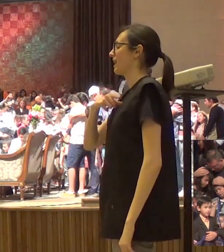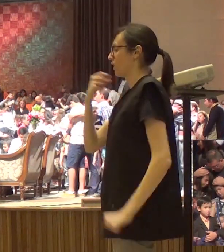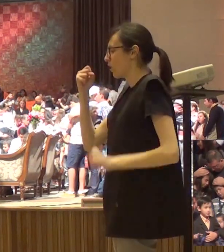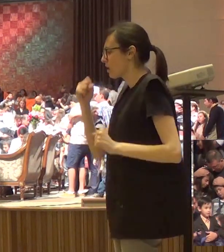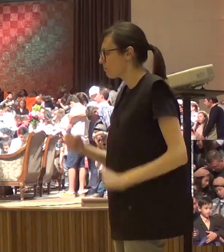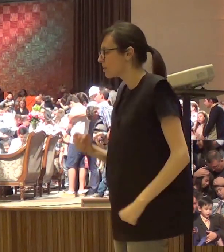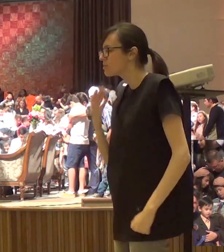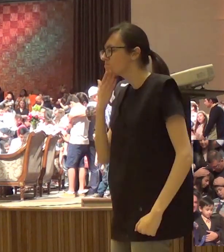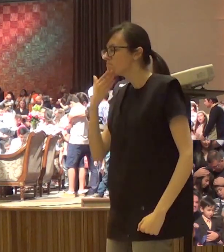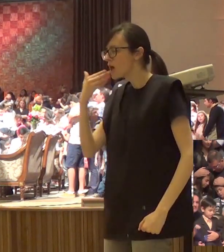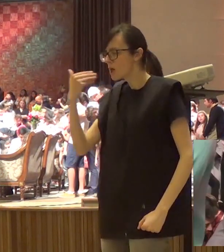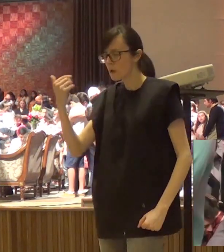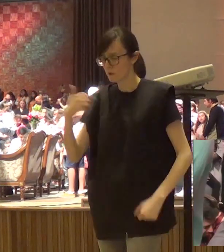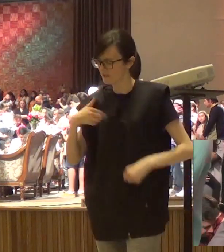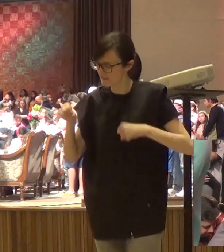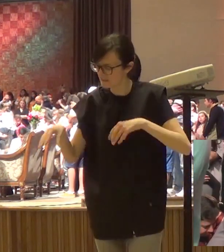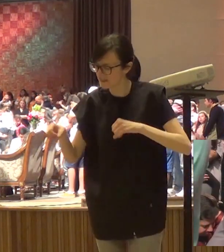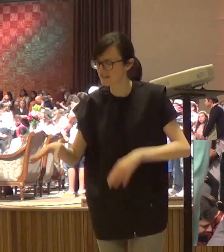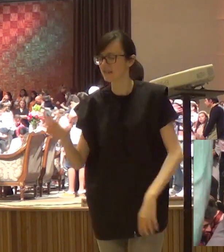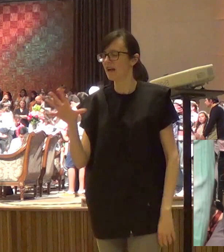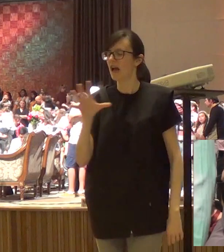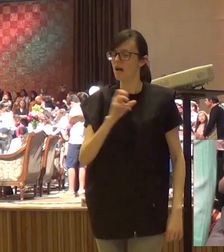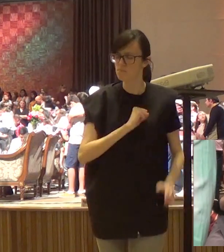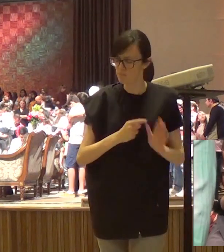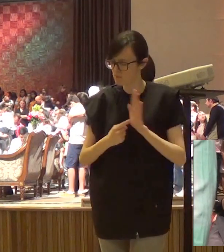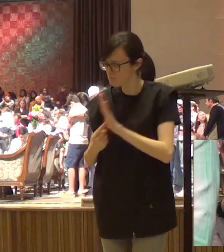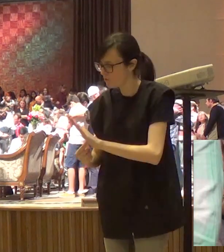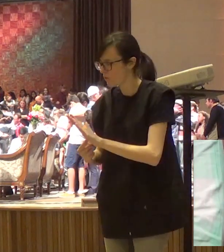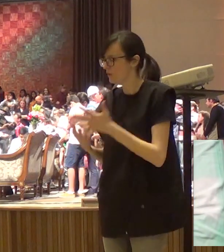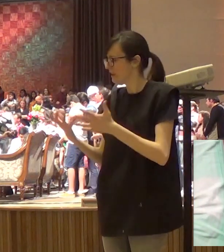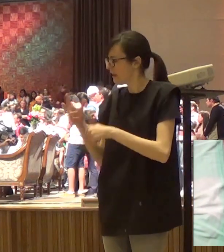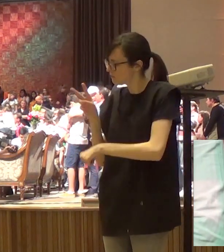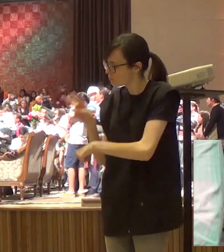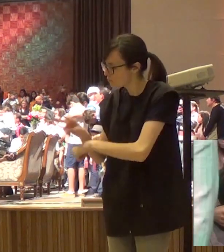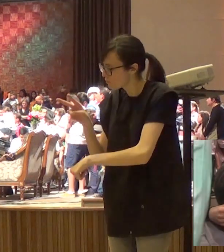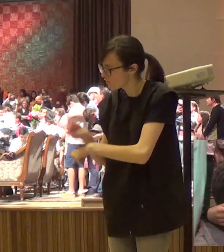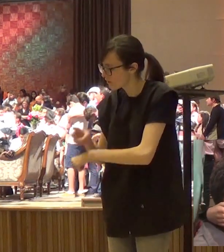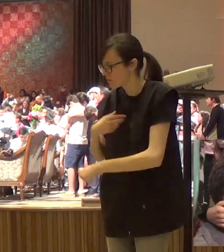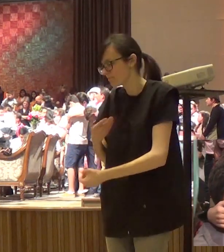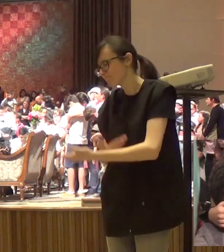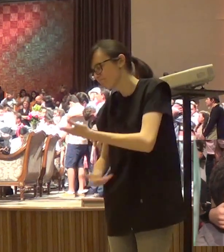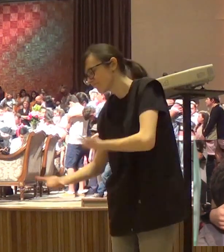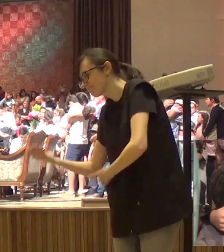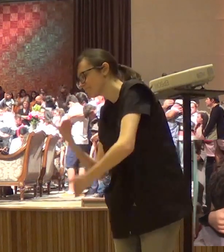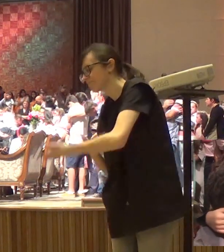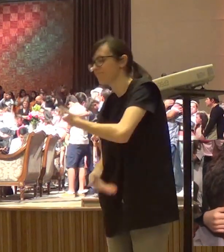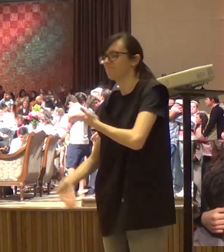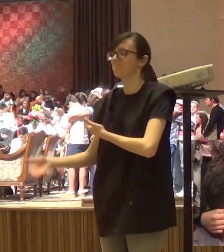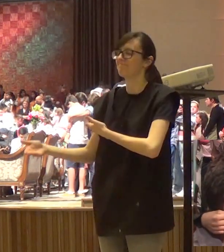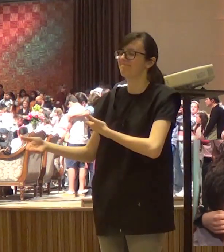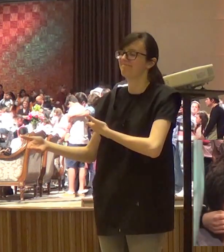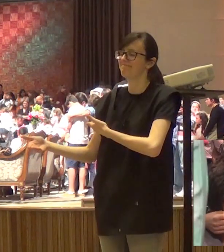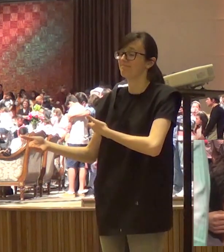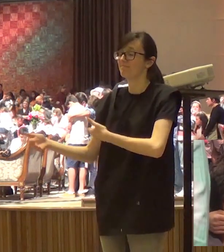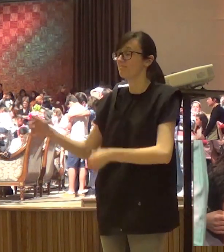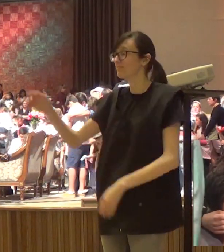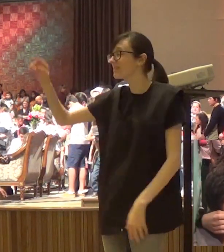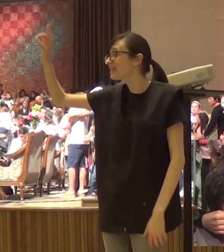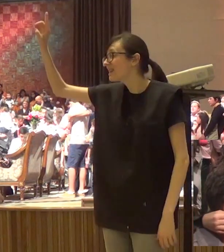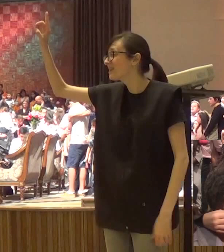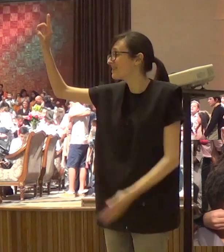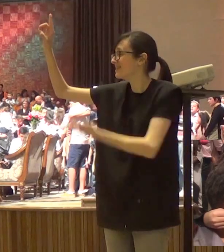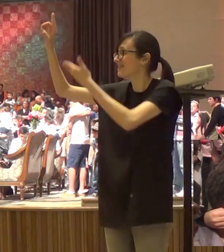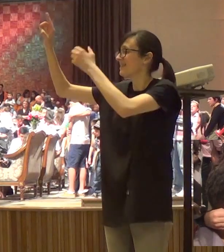nosso exemplo, com o nosso amor, com a nossa dedicação, com o nosso envolvimento com eles e que o Senhor,